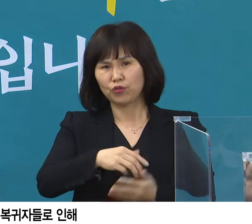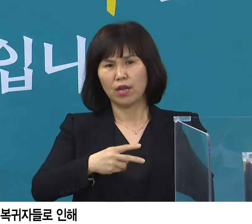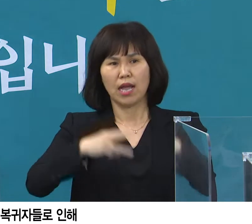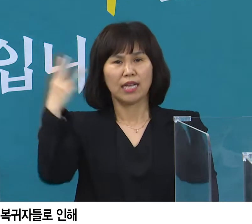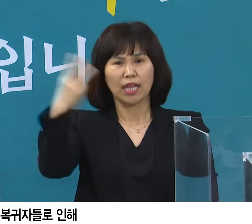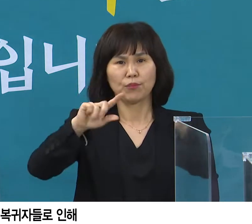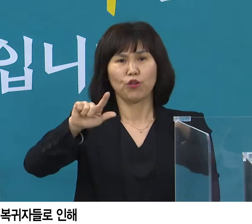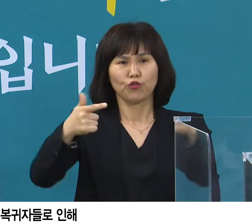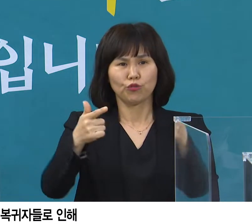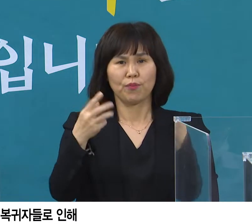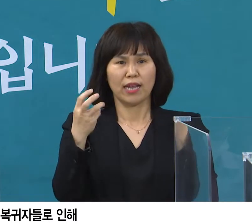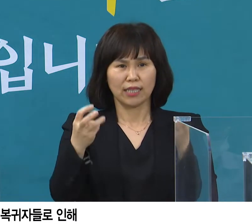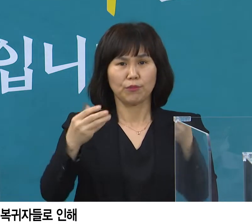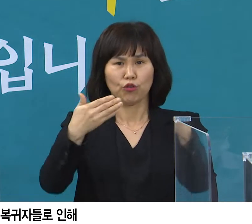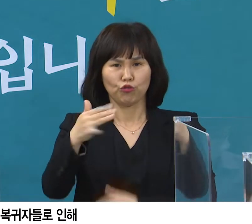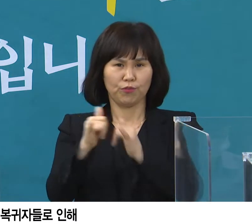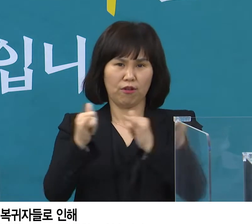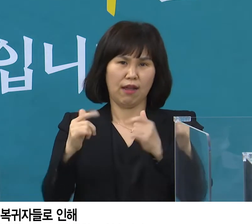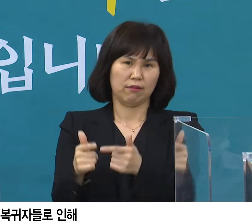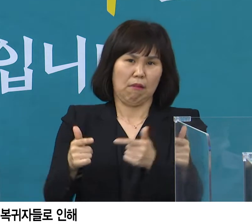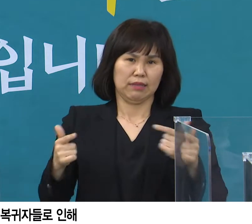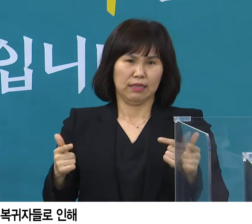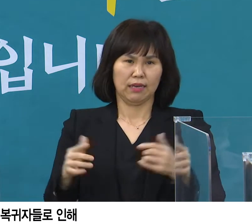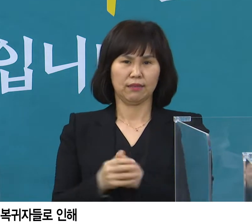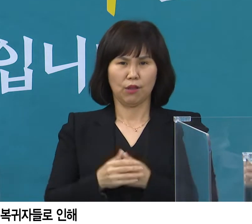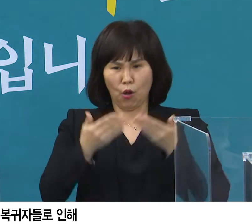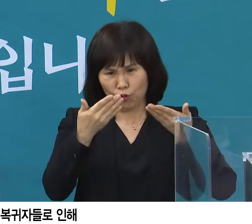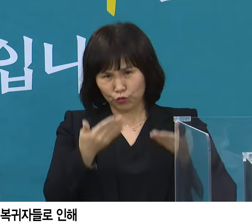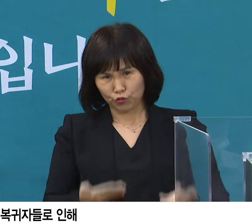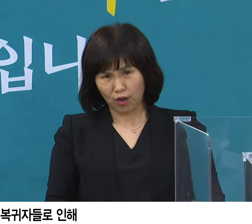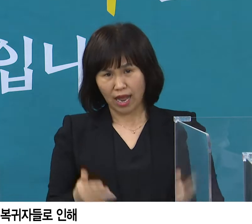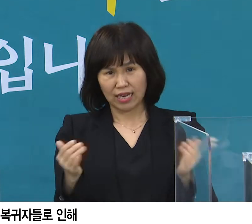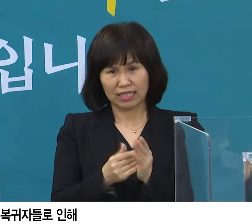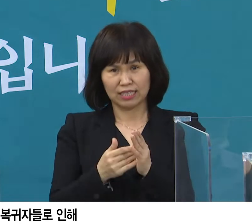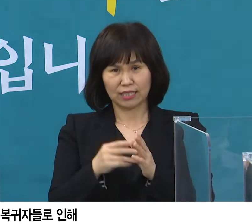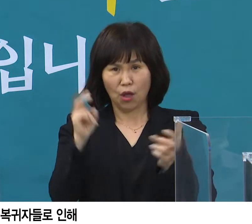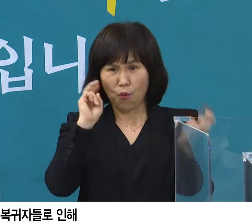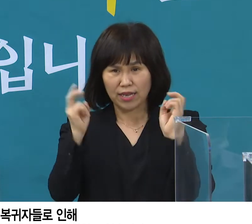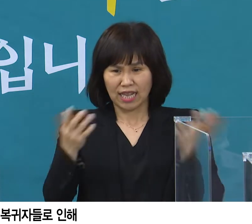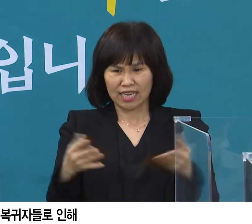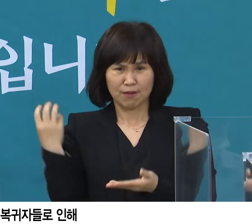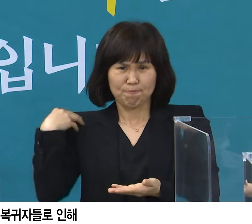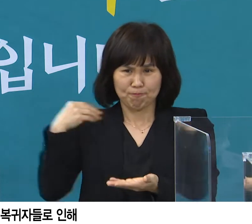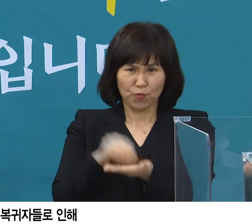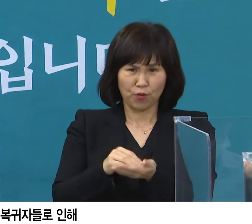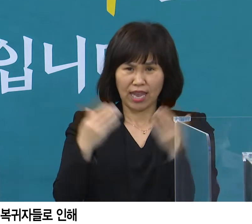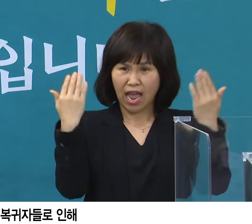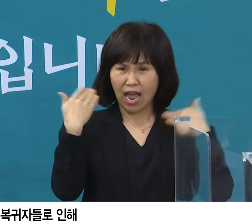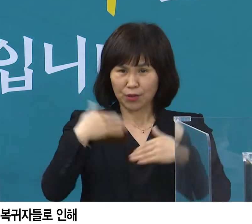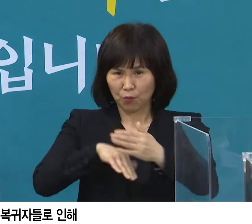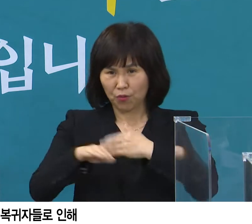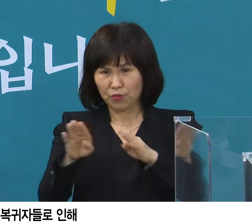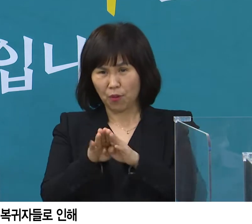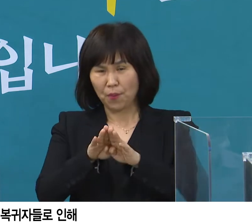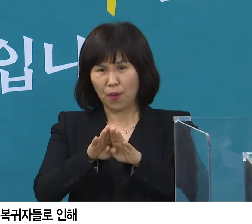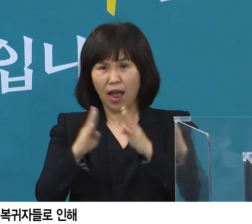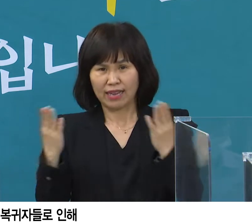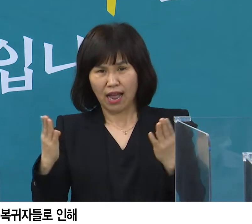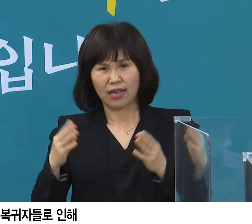3,639명까지 증가했습니다. 휴가 복귀자들로 인해 직장, 학교, 어린이집